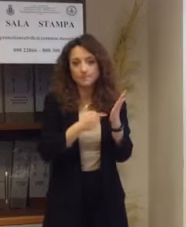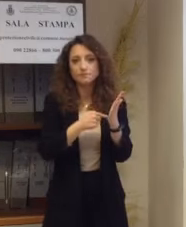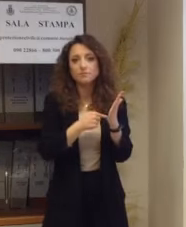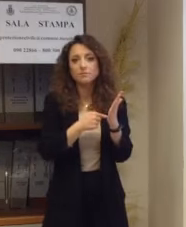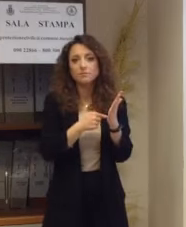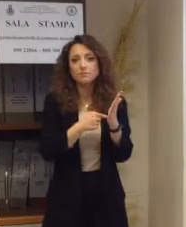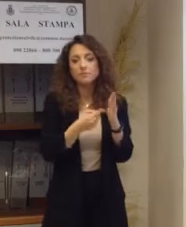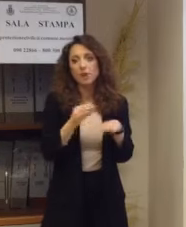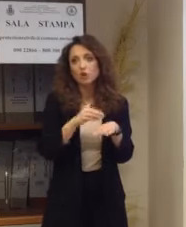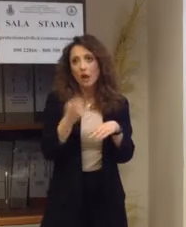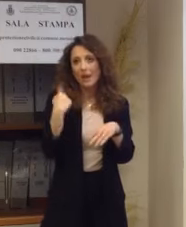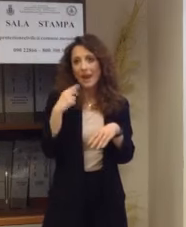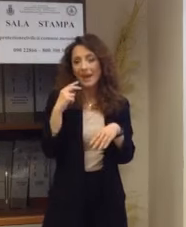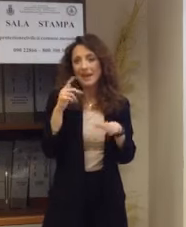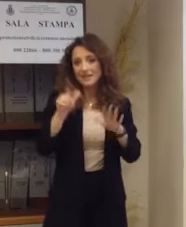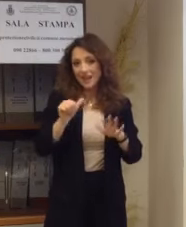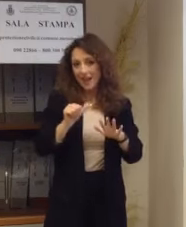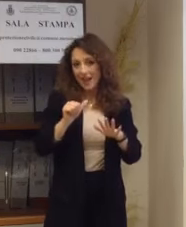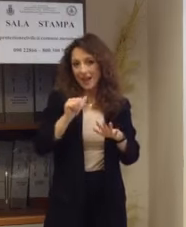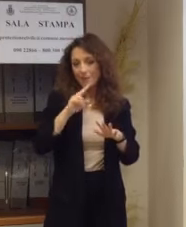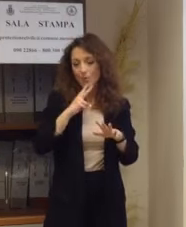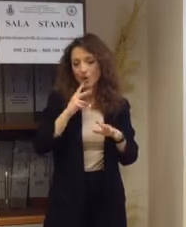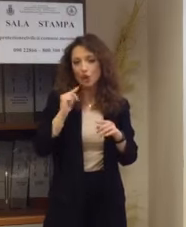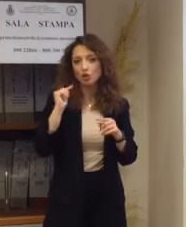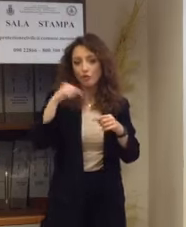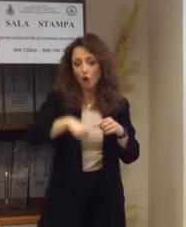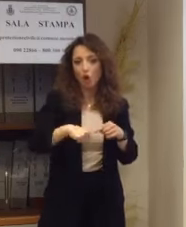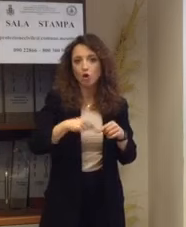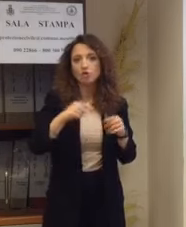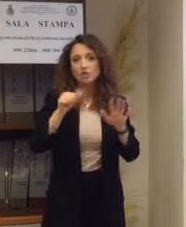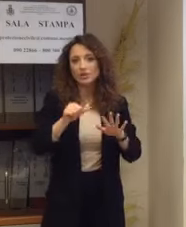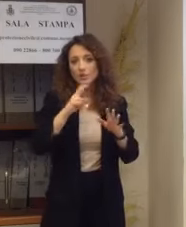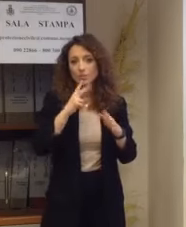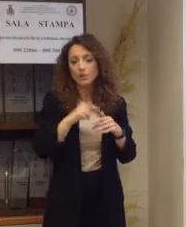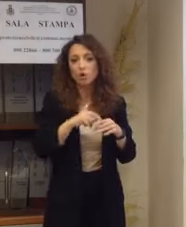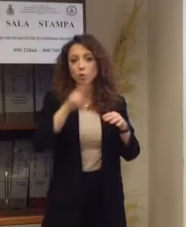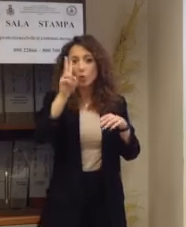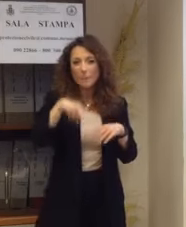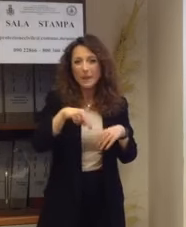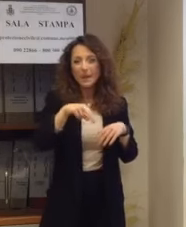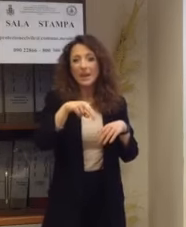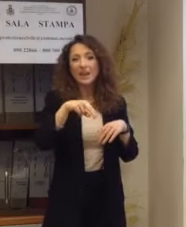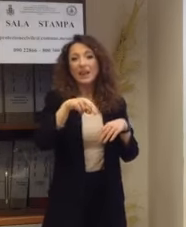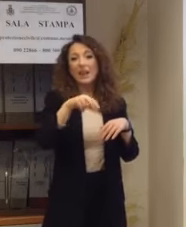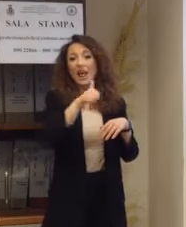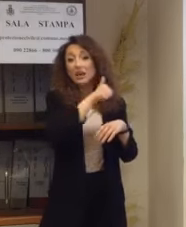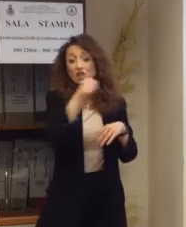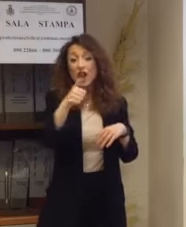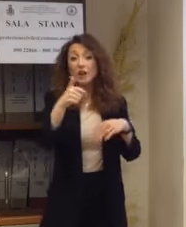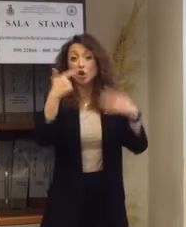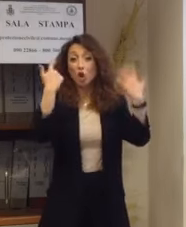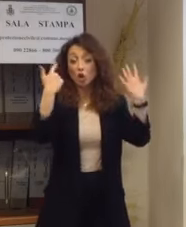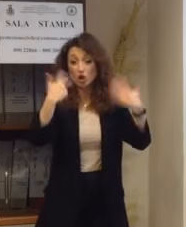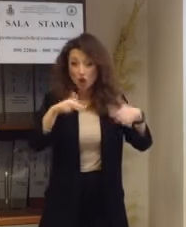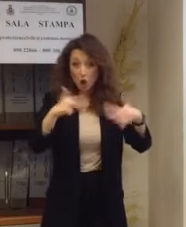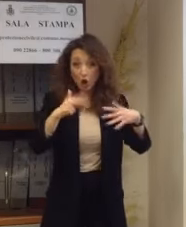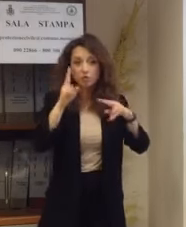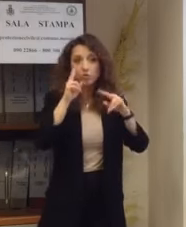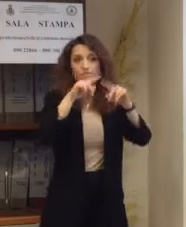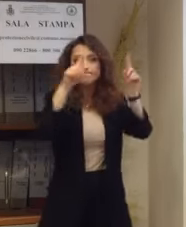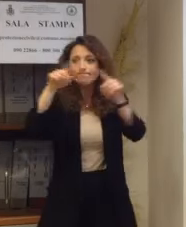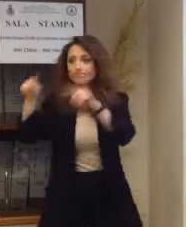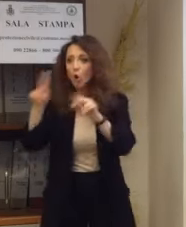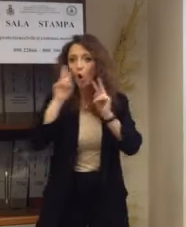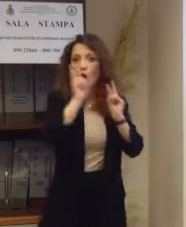aggiornato dalle 18 di ieri alle 18 di oggi, consiste in 2118 controlli di attività